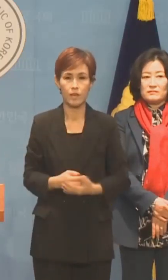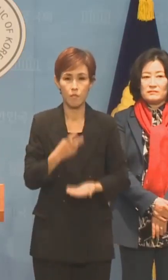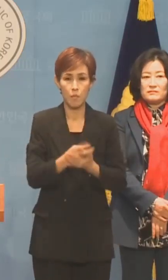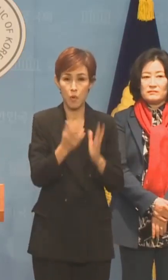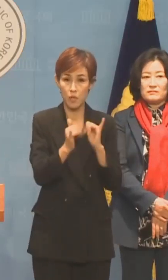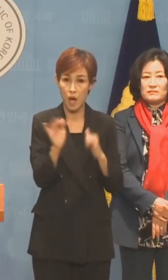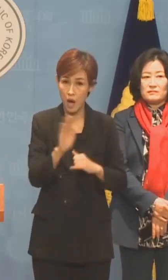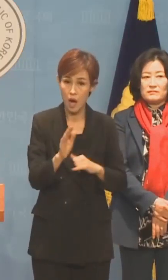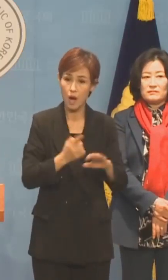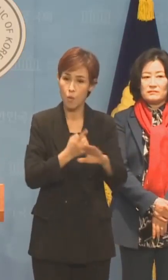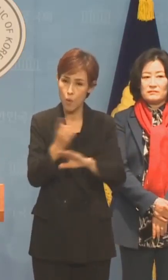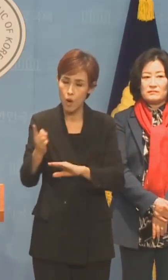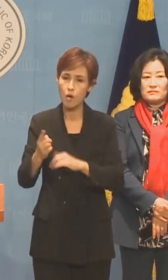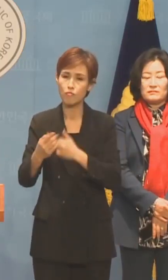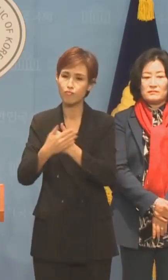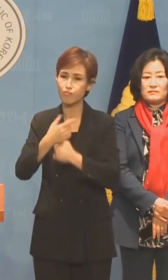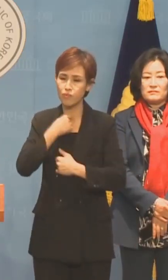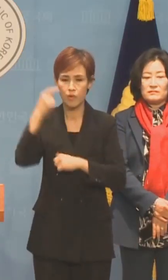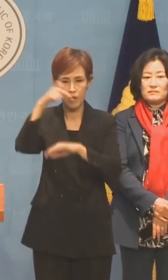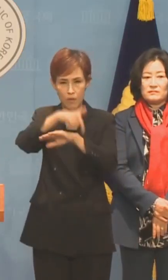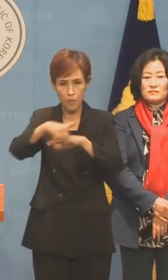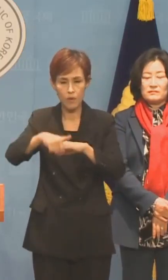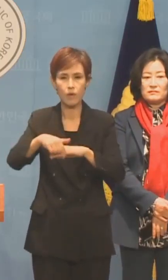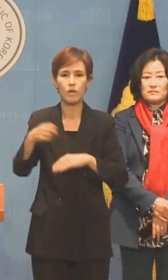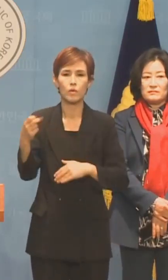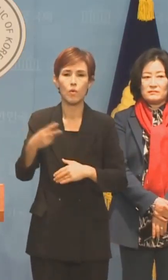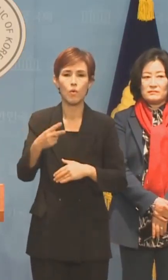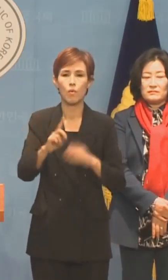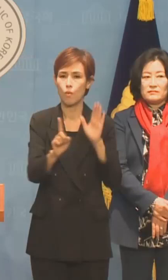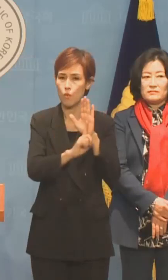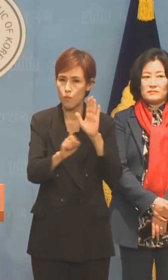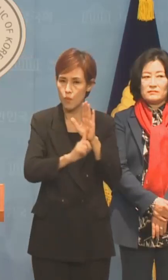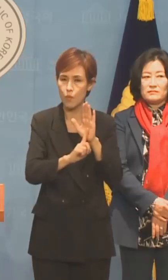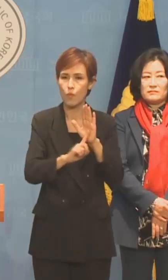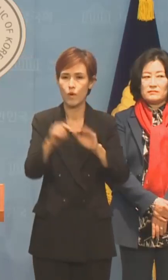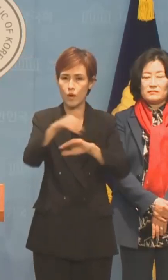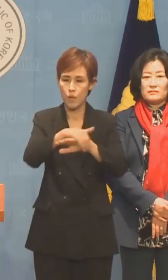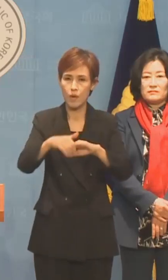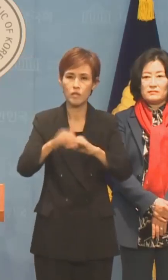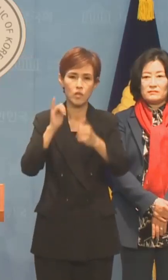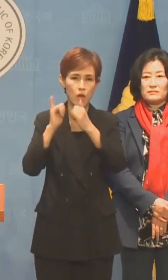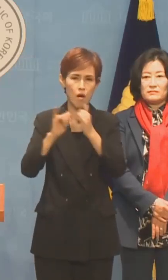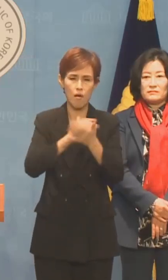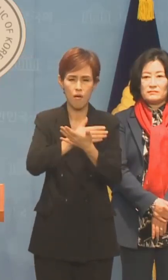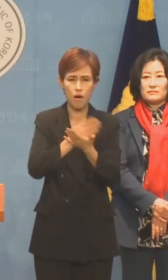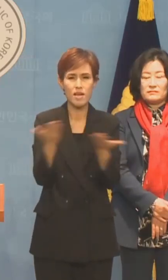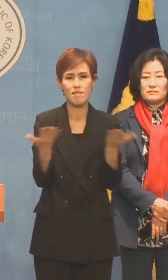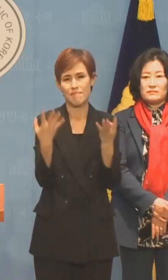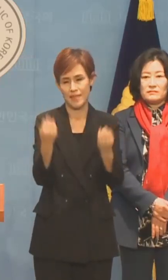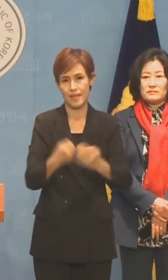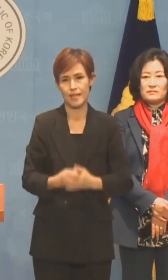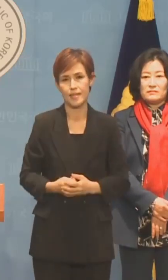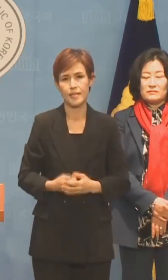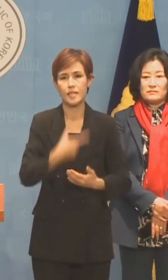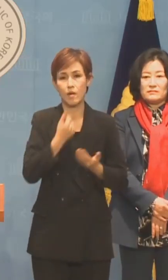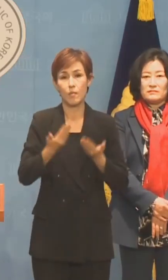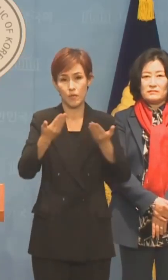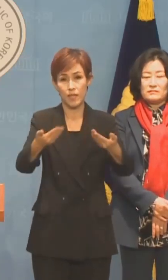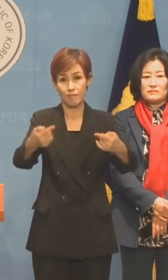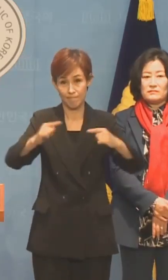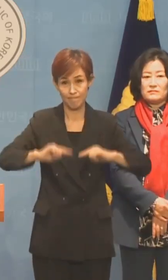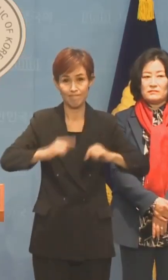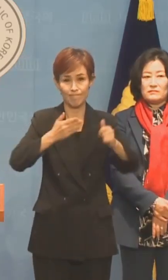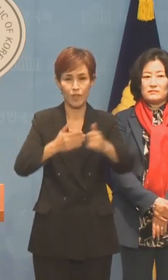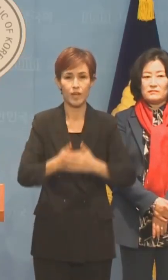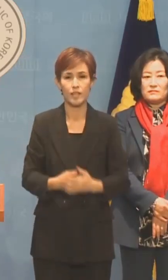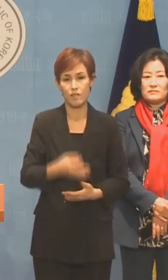아니어도 좋습니다. 전략기획, 홍보기획, 회의 지원, 전화 응대 등 할 일이 아주 많습니다. 다양한 재능을